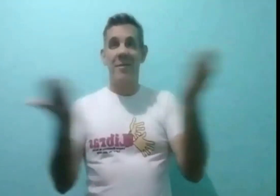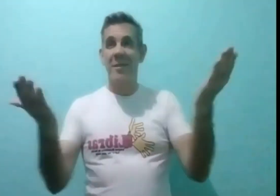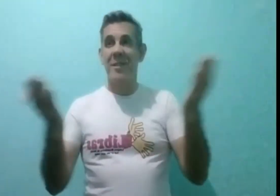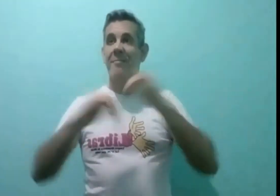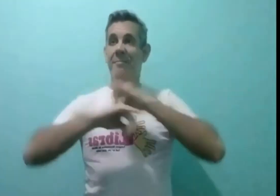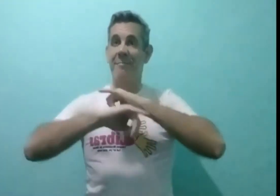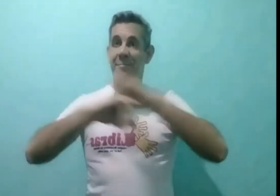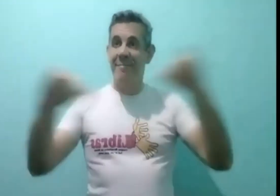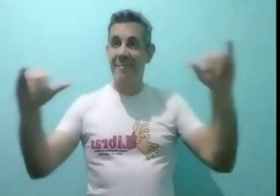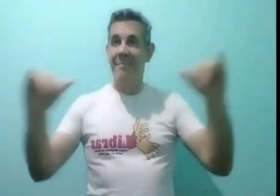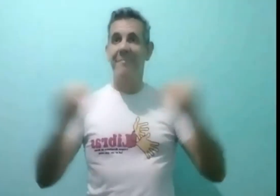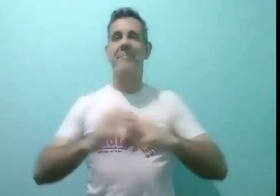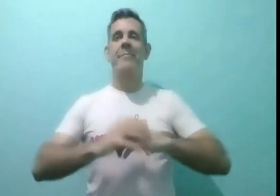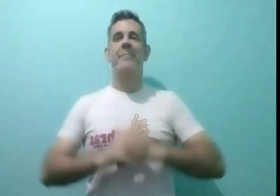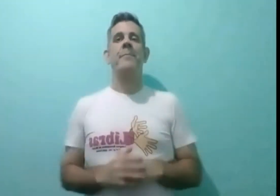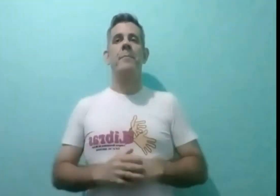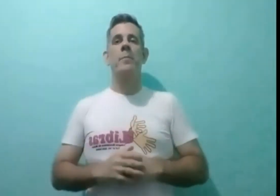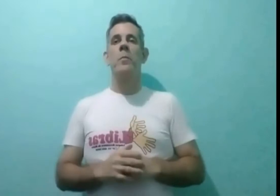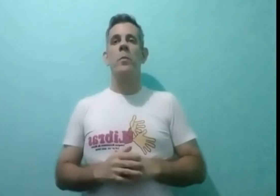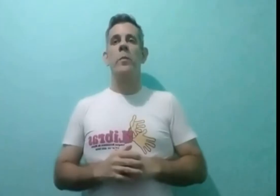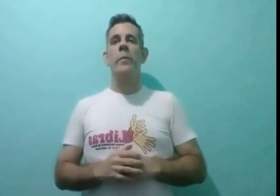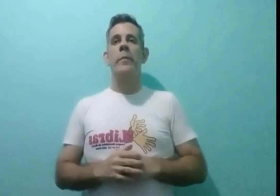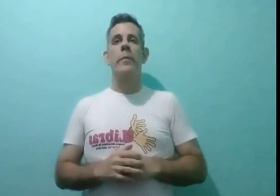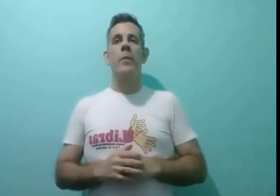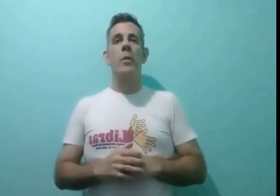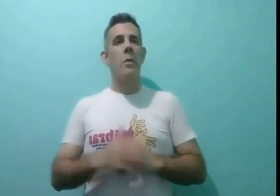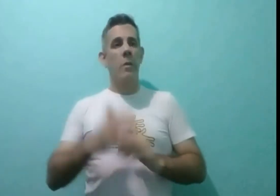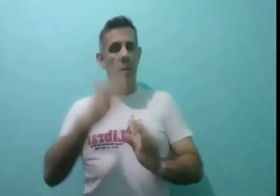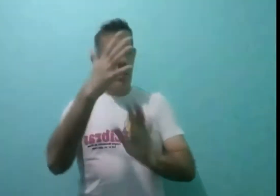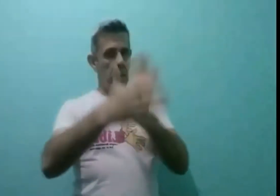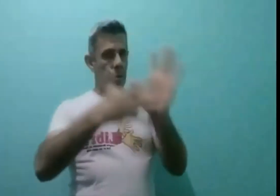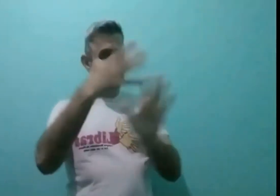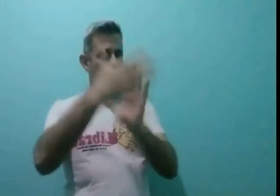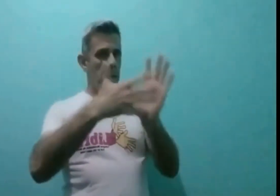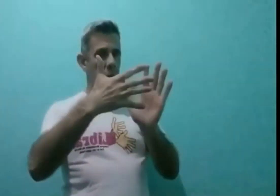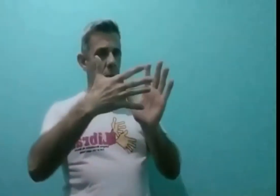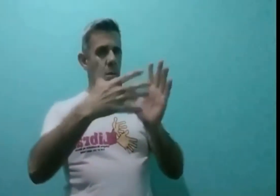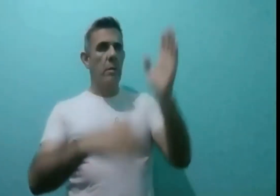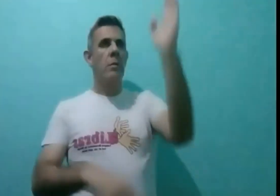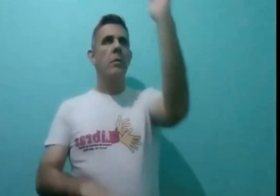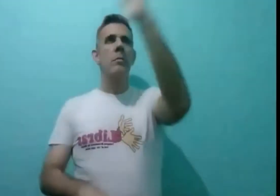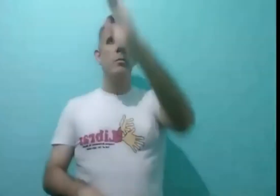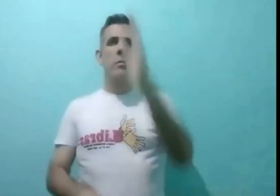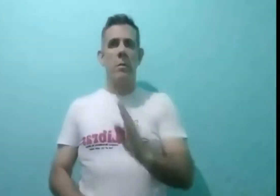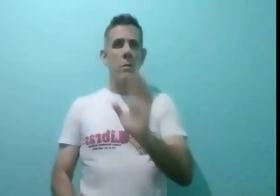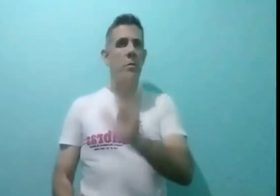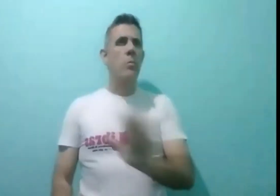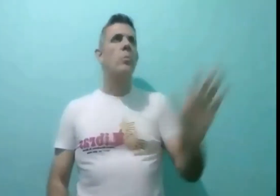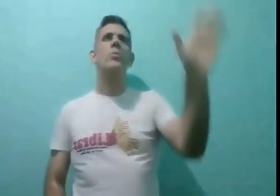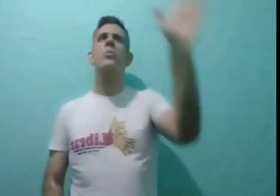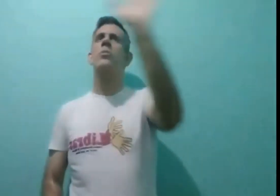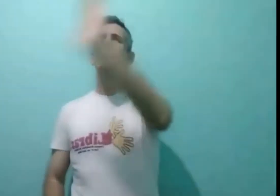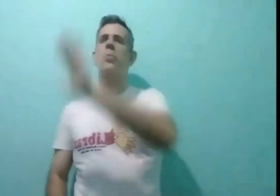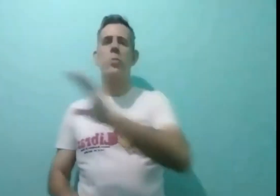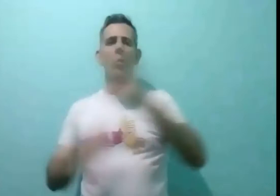Então, tenho aqui algumas informações importantes para transmitir para vocês em relação à língua de sinais no